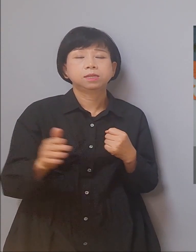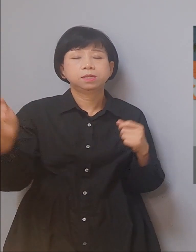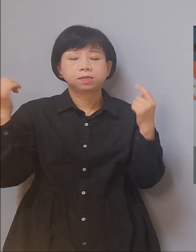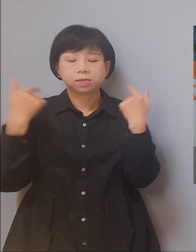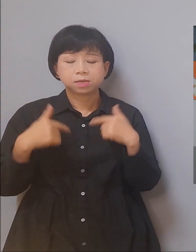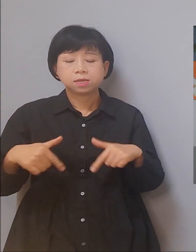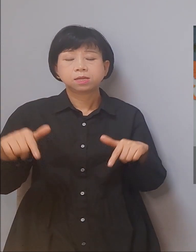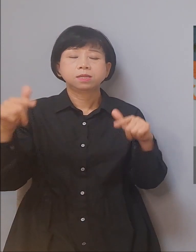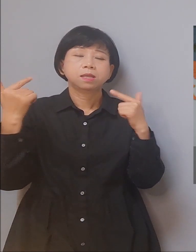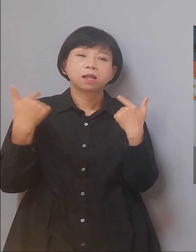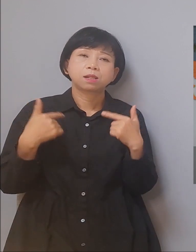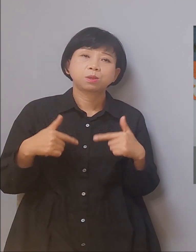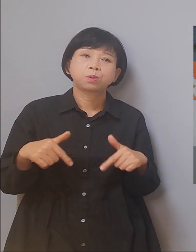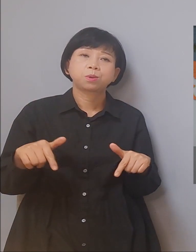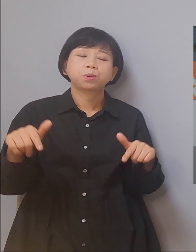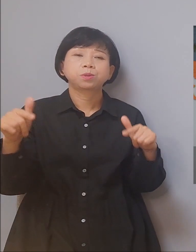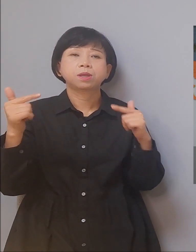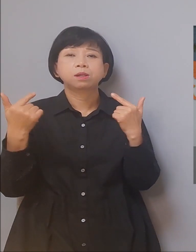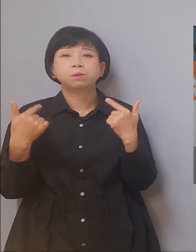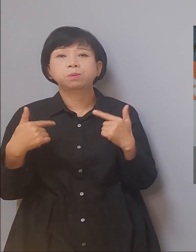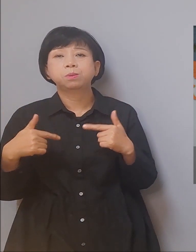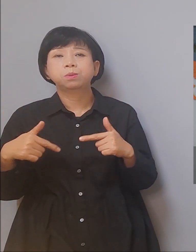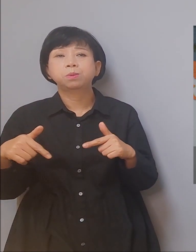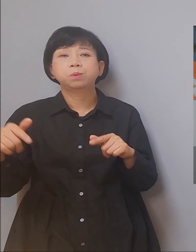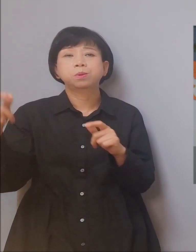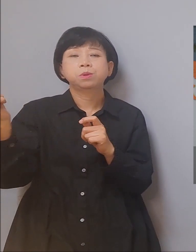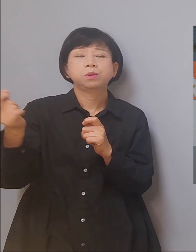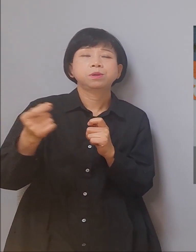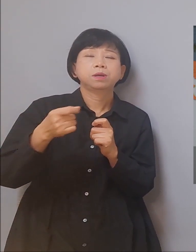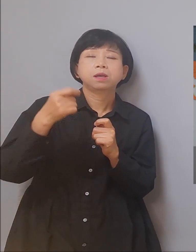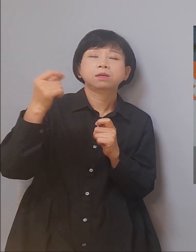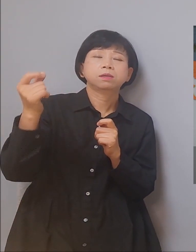이루어지니 날로 날로